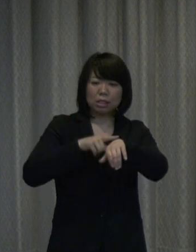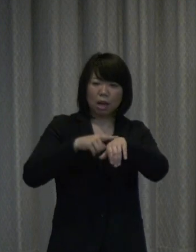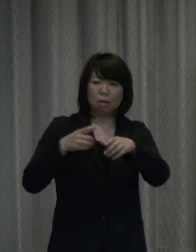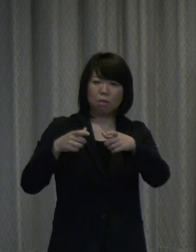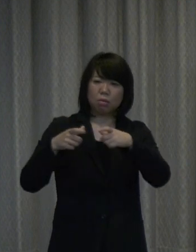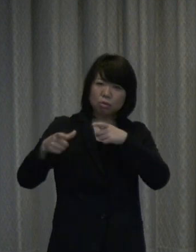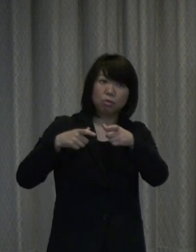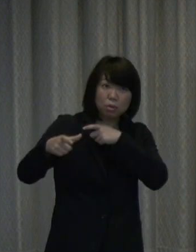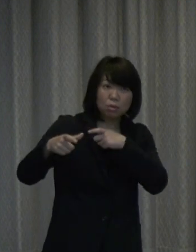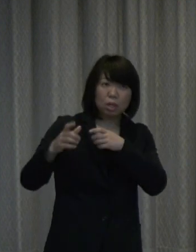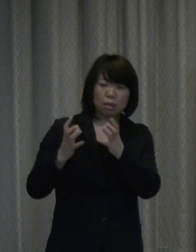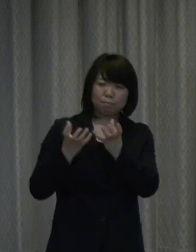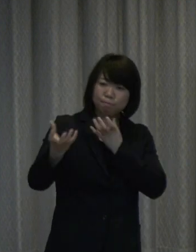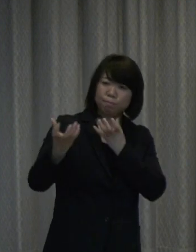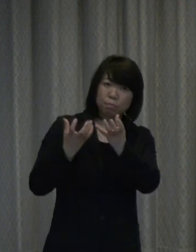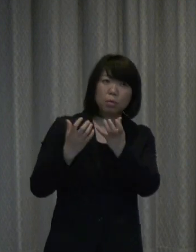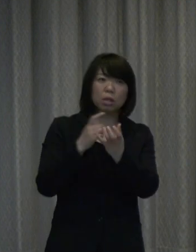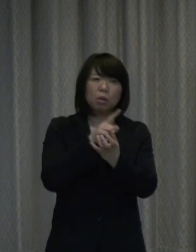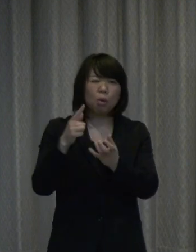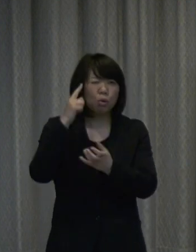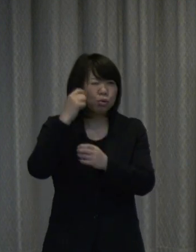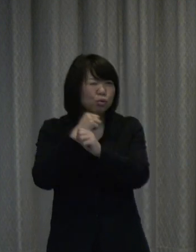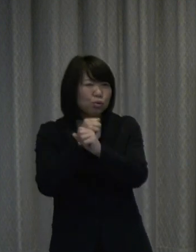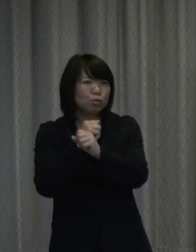組みいただきますようにお願いを申し上げます。